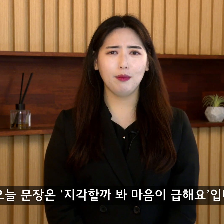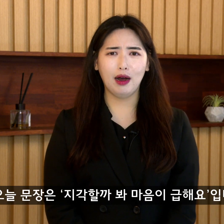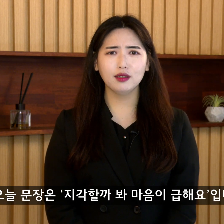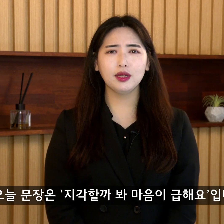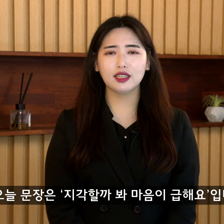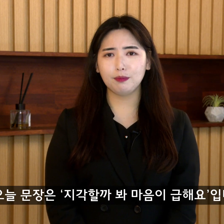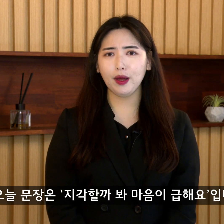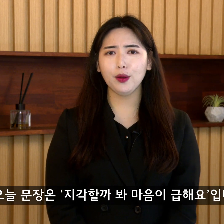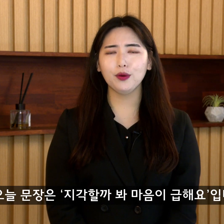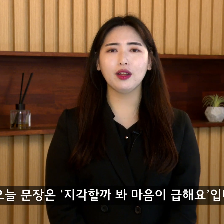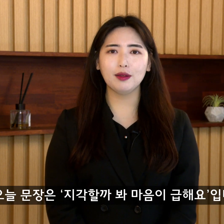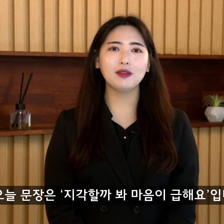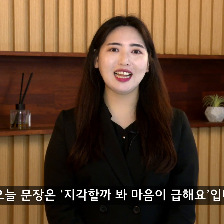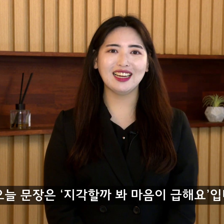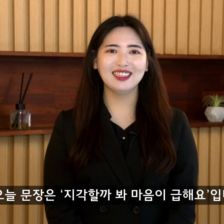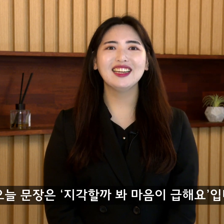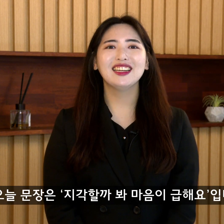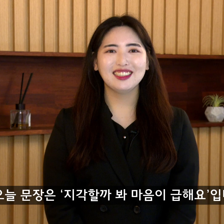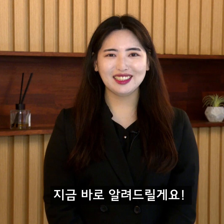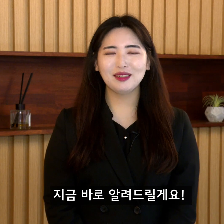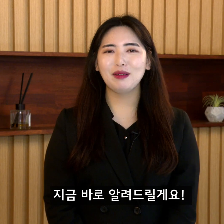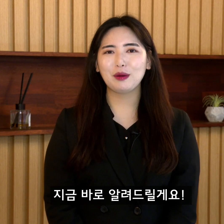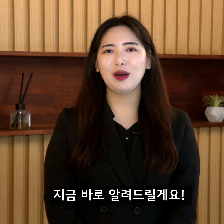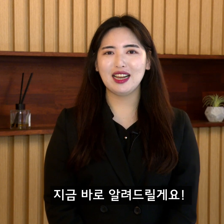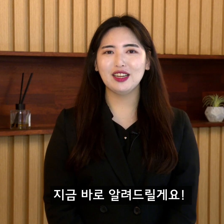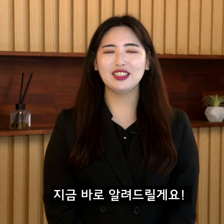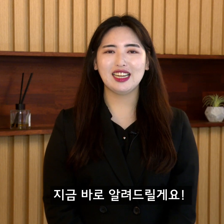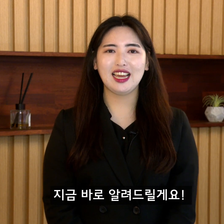마음이 급해요 입니다. 지금 바로 알려드릴게요.